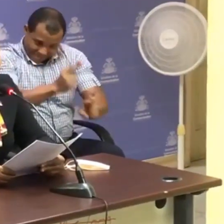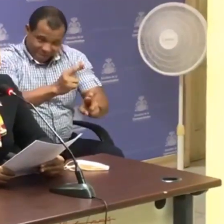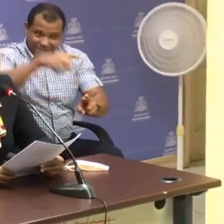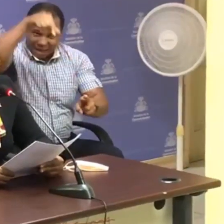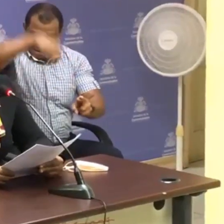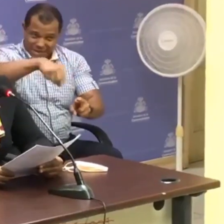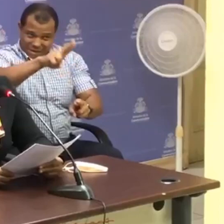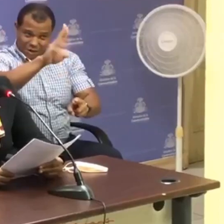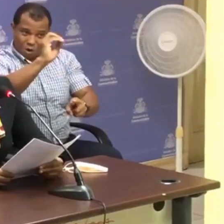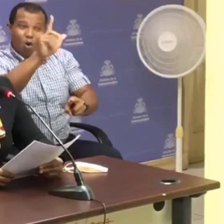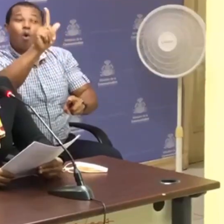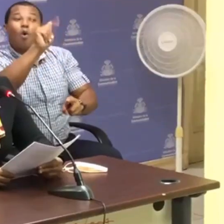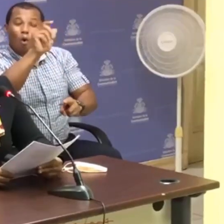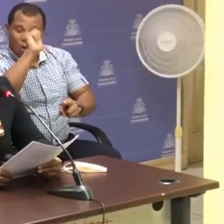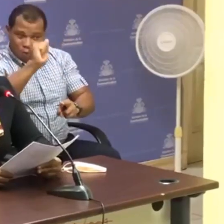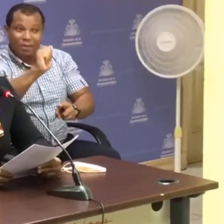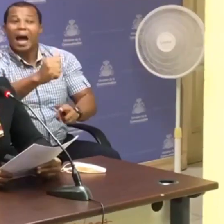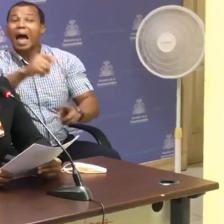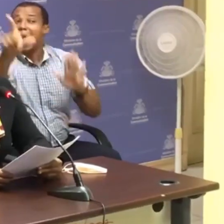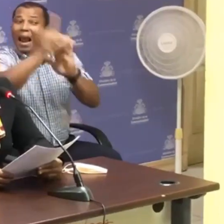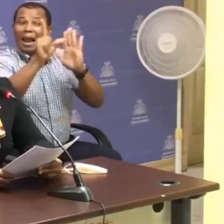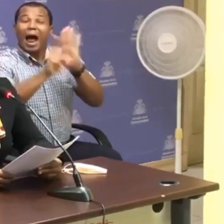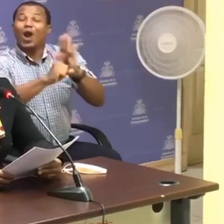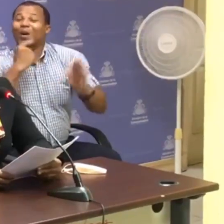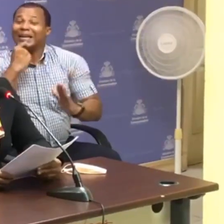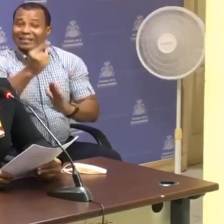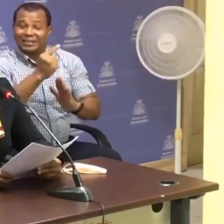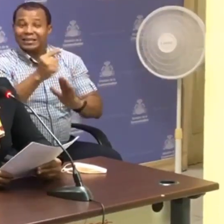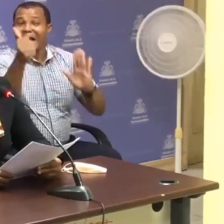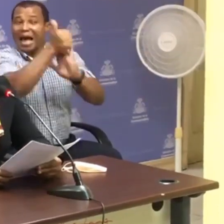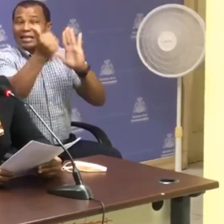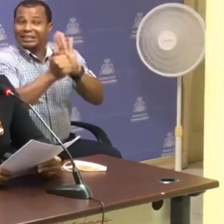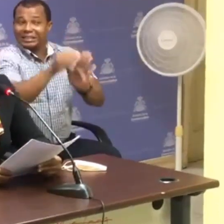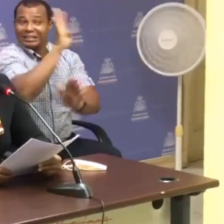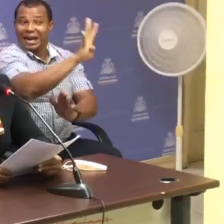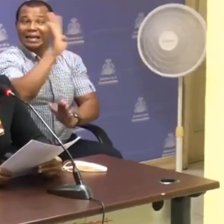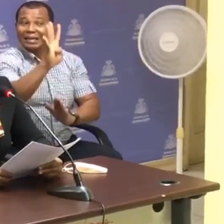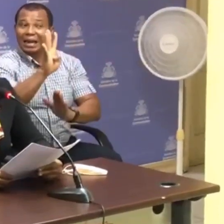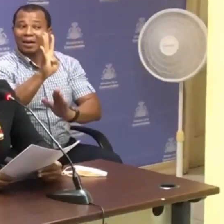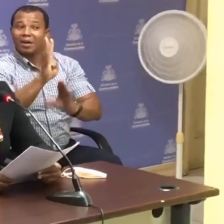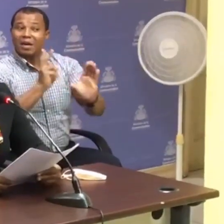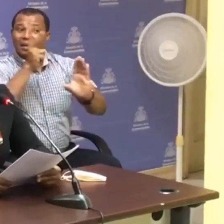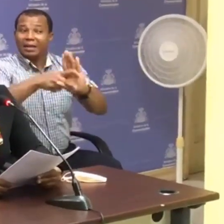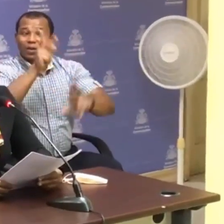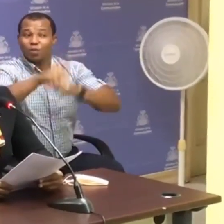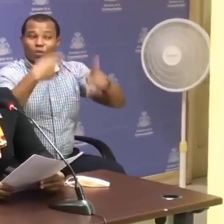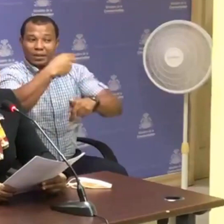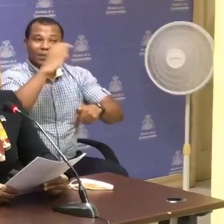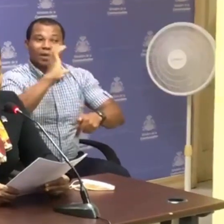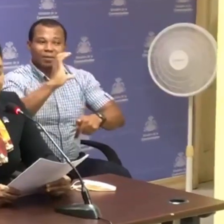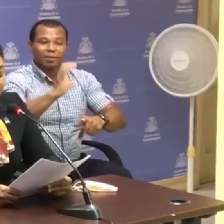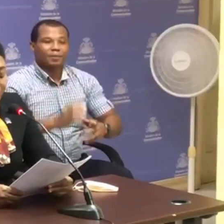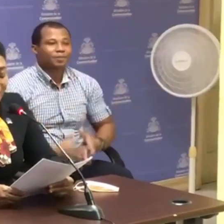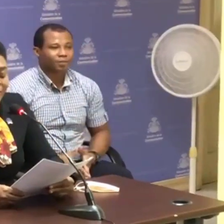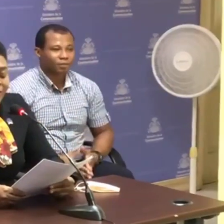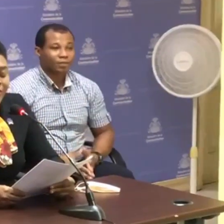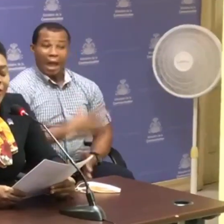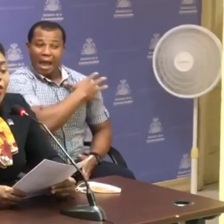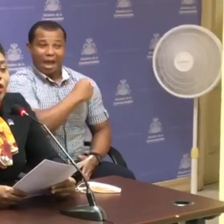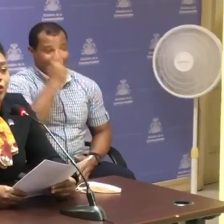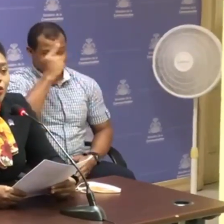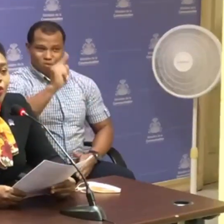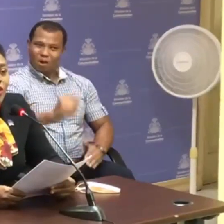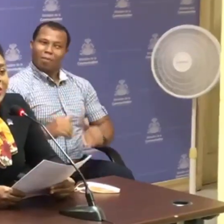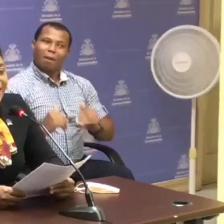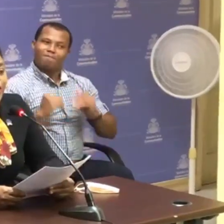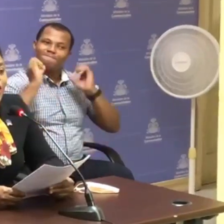que la loi lui-même lui fixait, article 44, loi portant sur l'intégration des gens handicapés. Et pour nous capables de faire